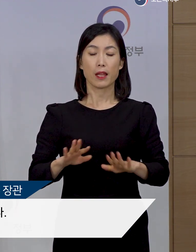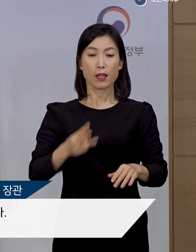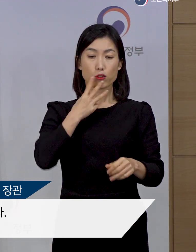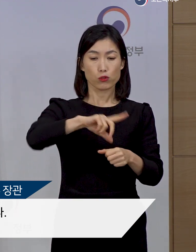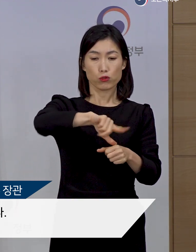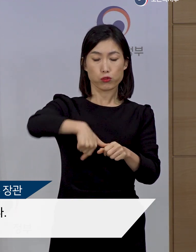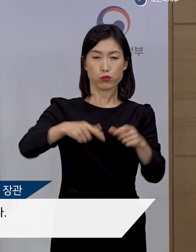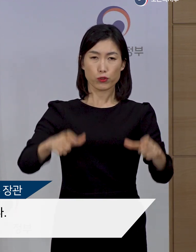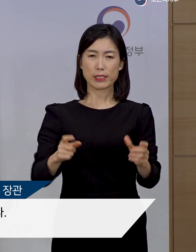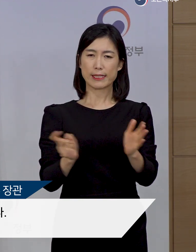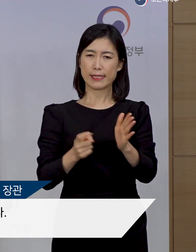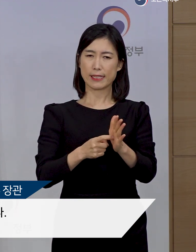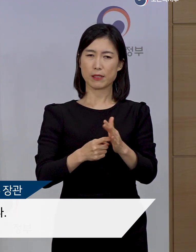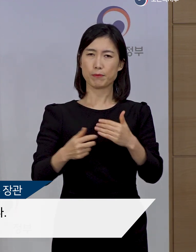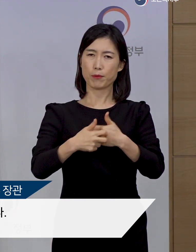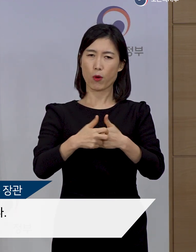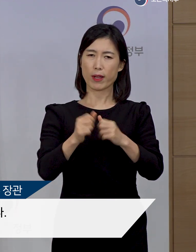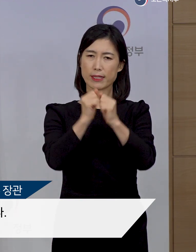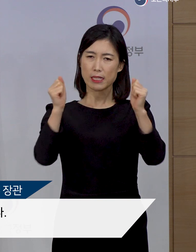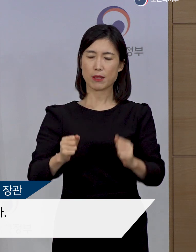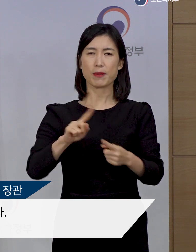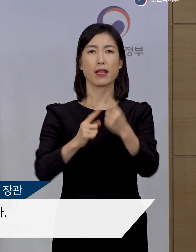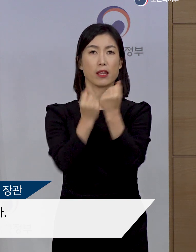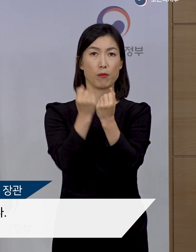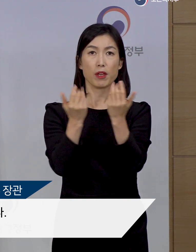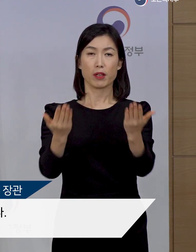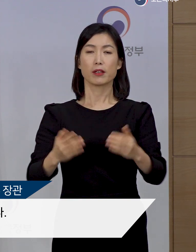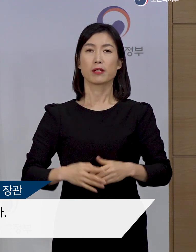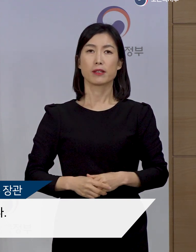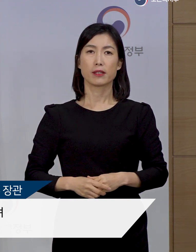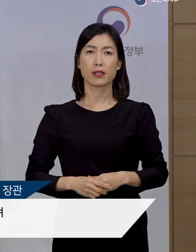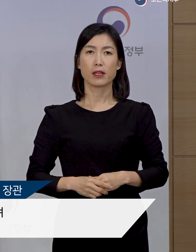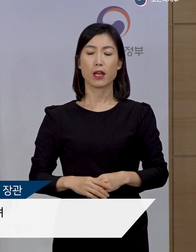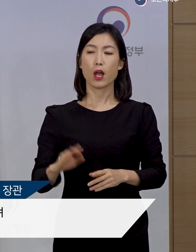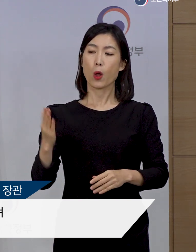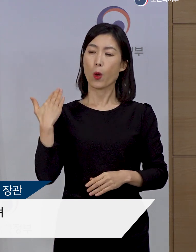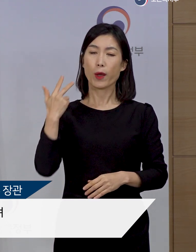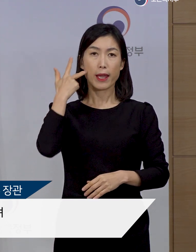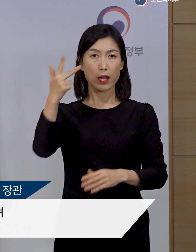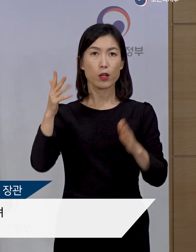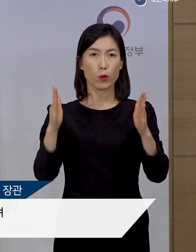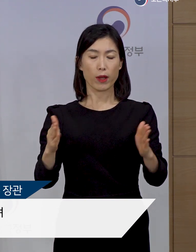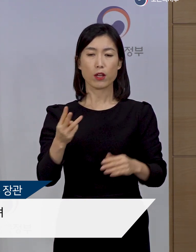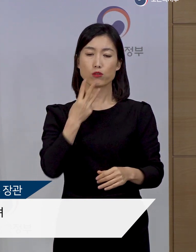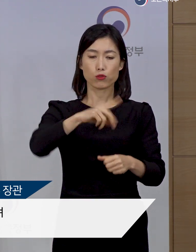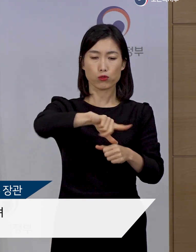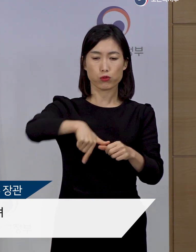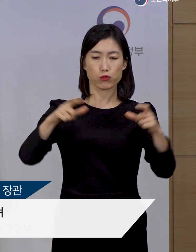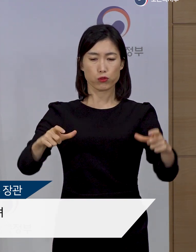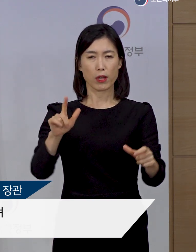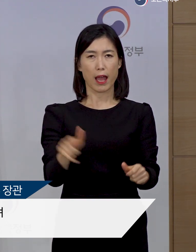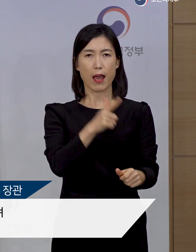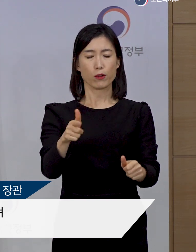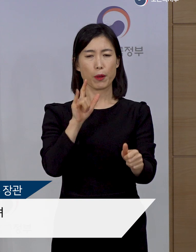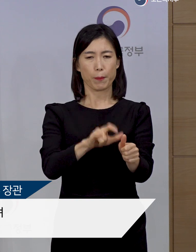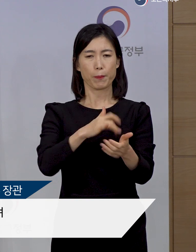수도권 긴급 의료 대응 계획에 대해 말씀드리겠습니다. 최근 1주간 수도권의 하루 평균